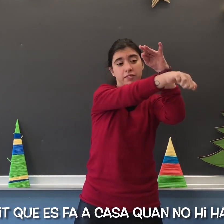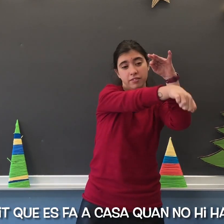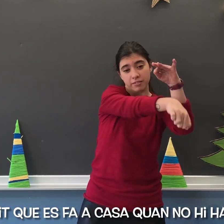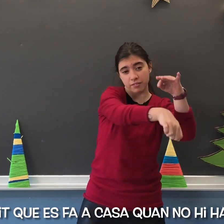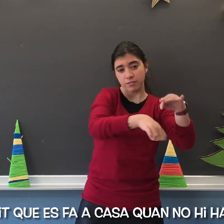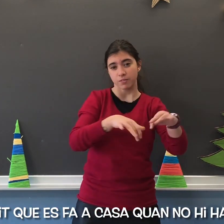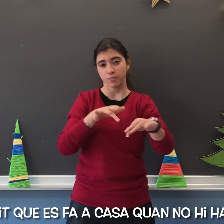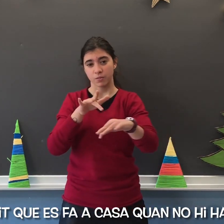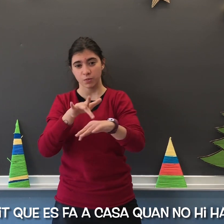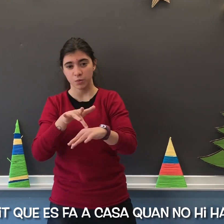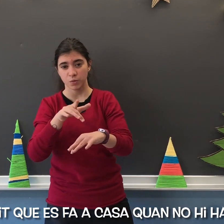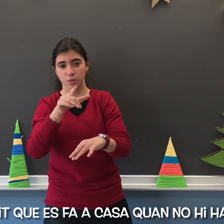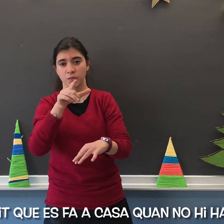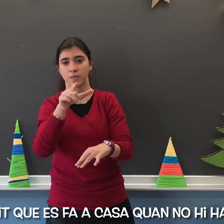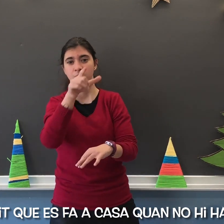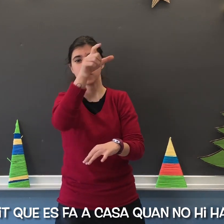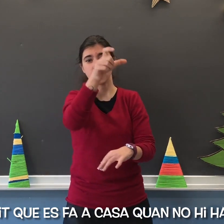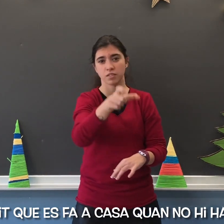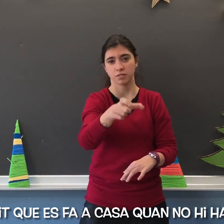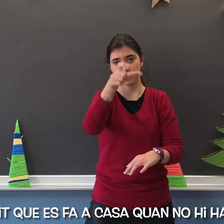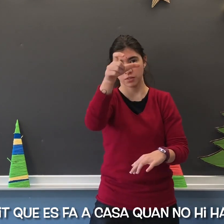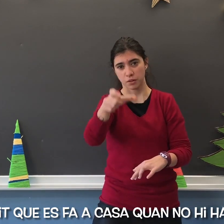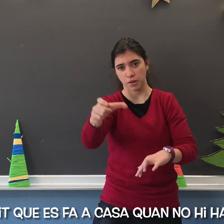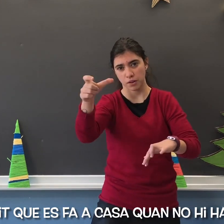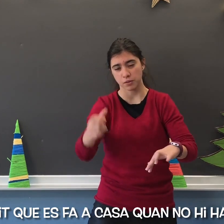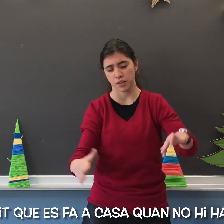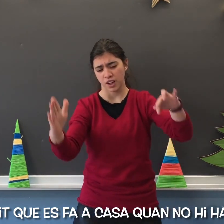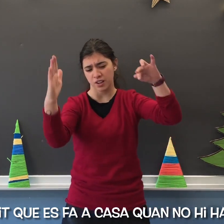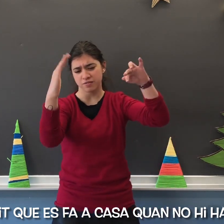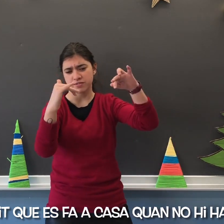Fa a casa quan no hi ha ningú.